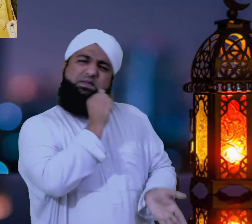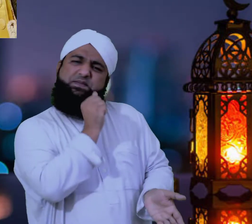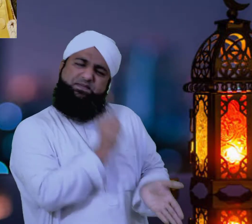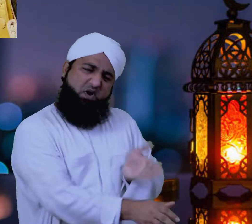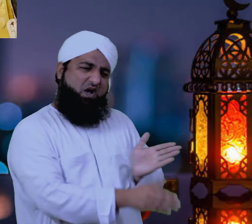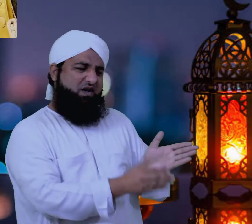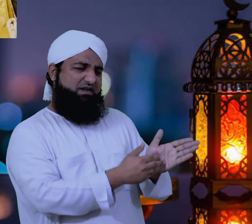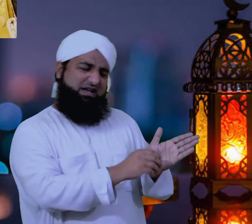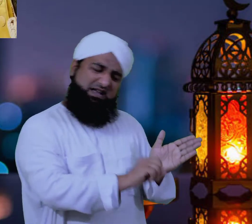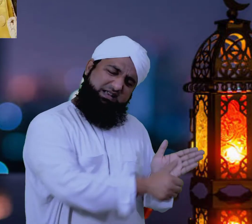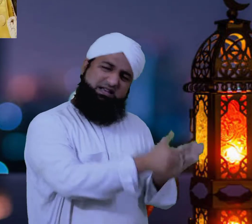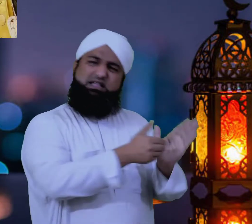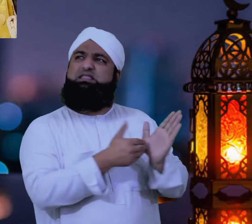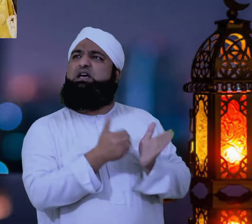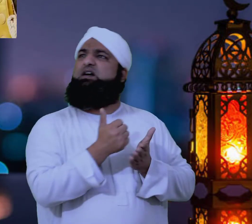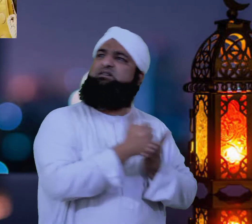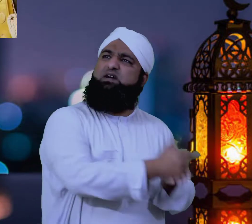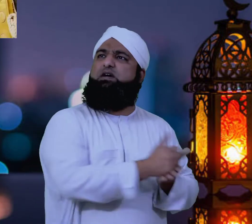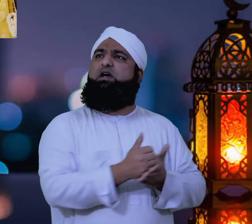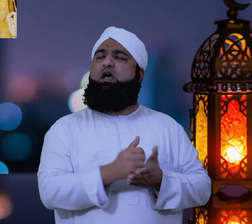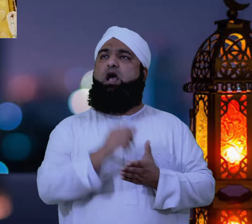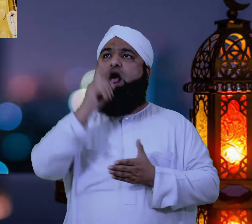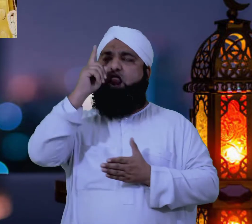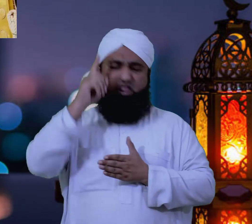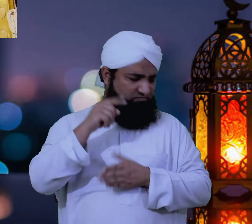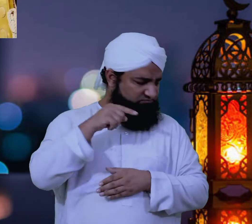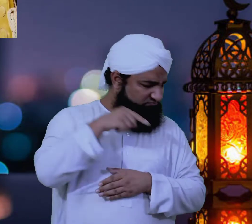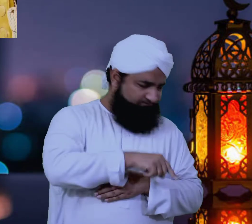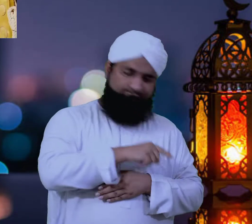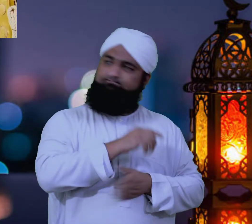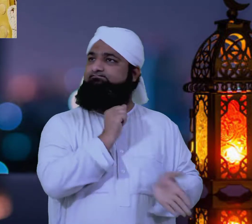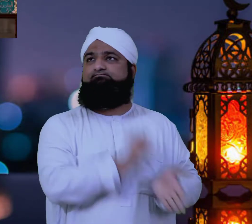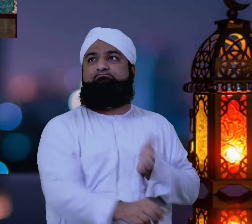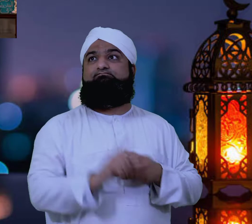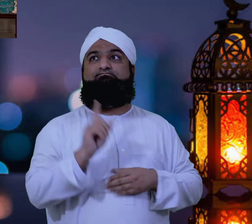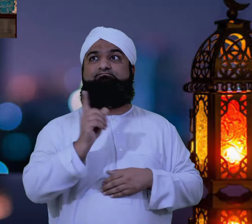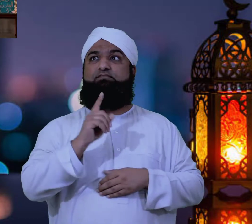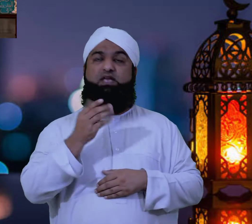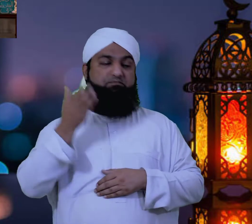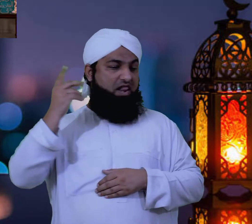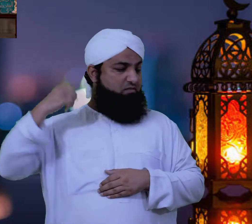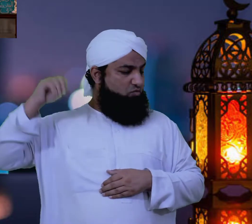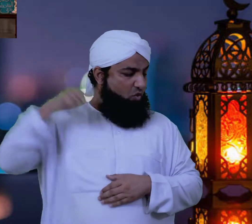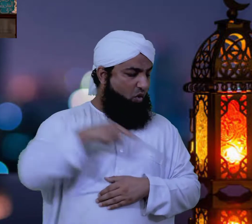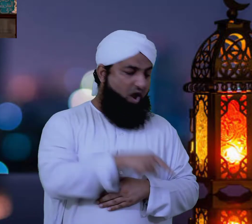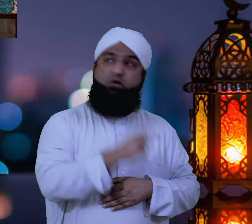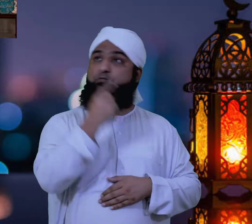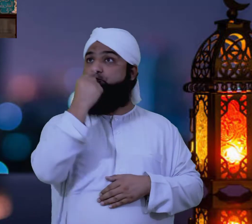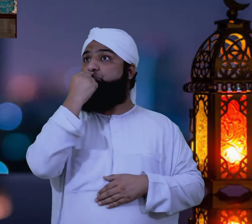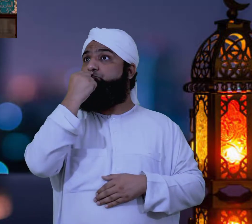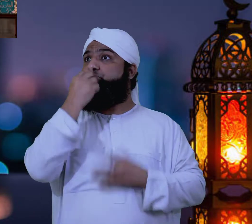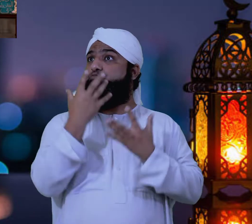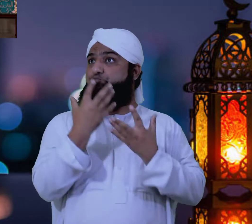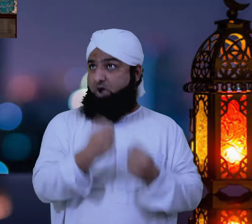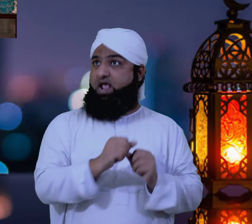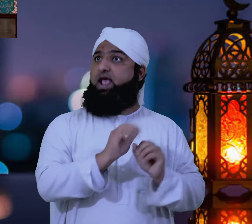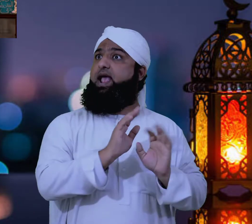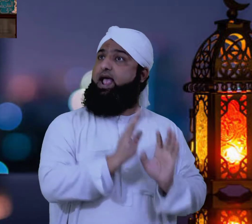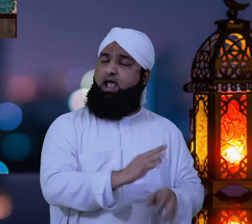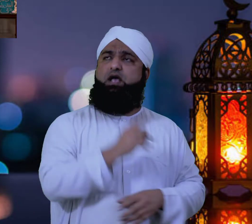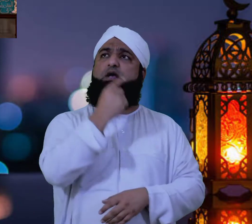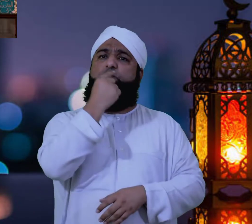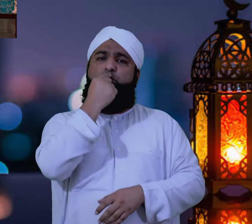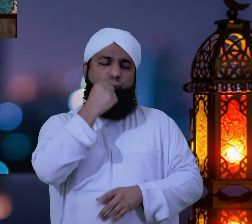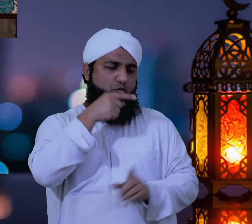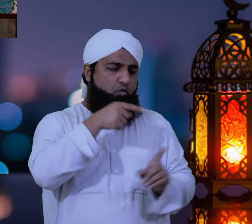آواز آئی، اے علی آپ اس کی سفارش نہ کریں، کیونکہ روزے رکھنے کے باوجود یہ شخص رمضان المبارک کی